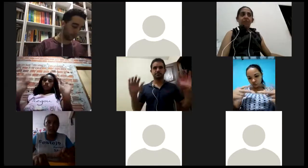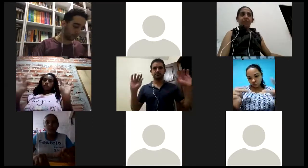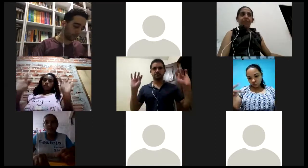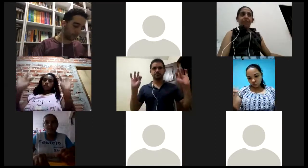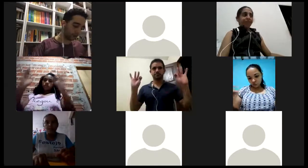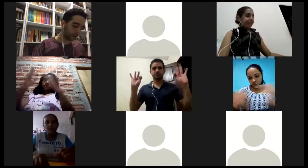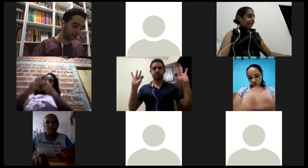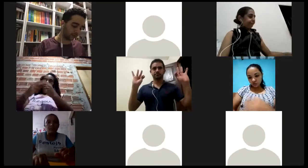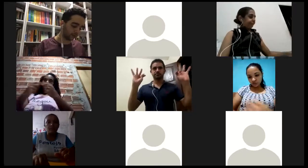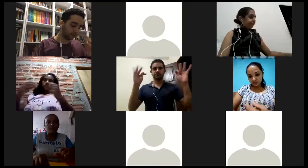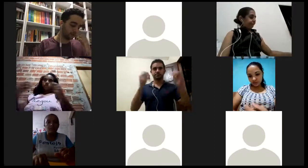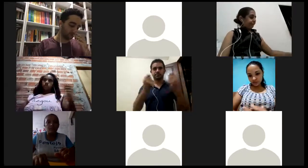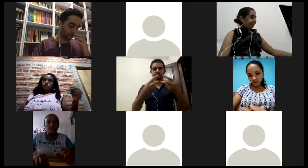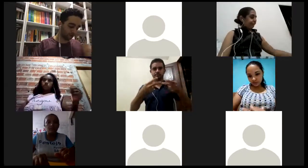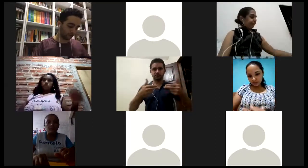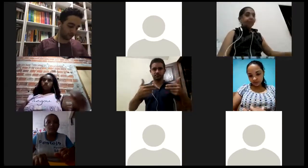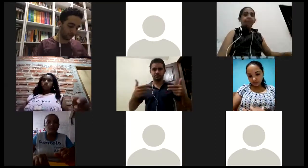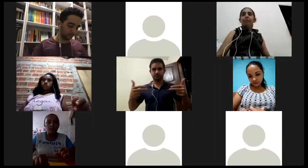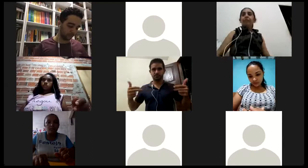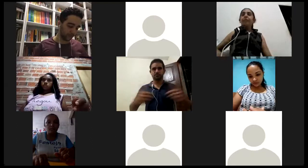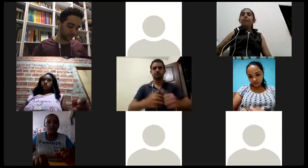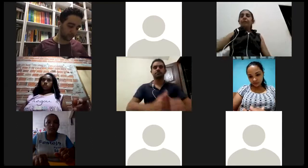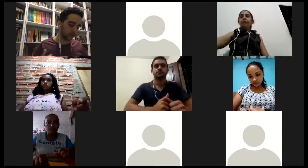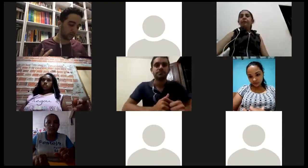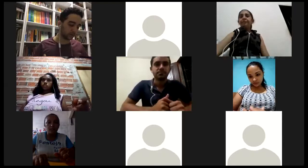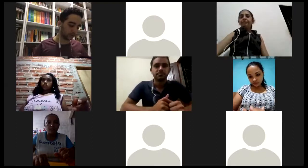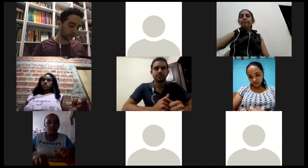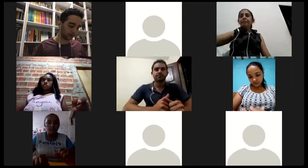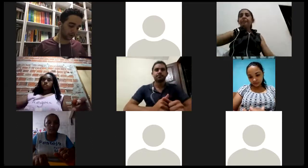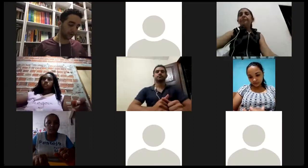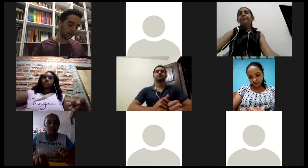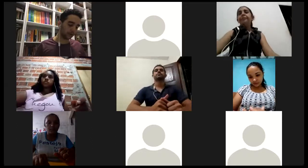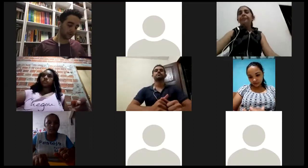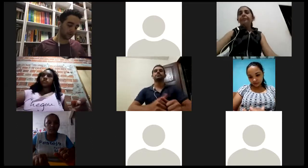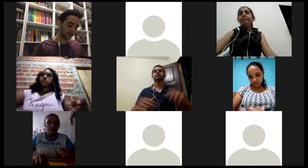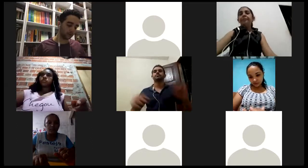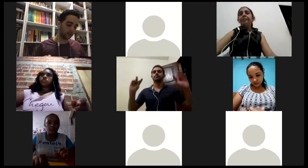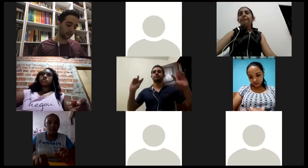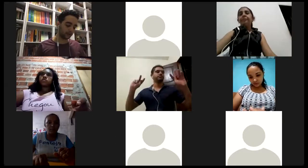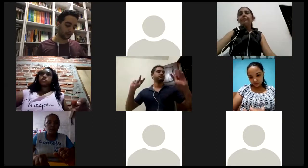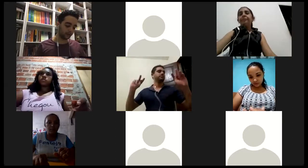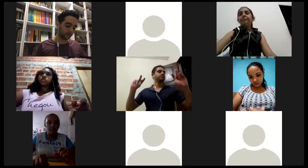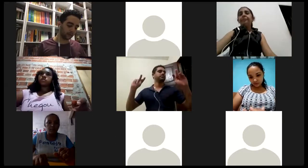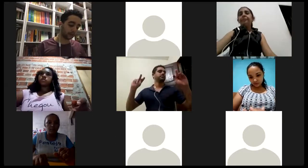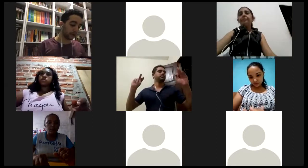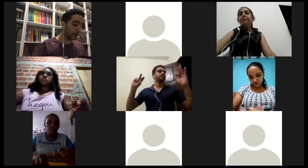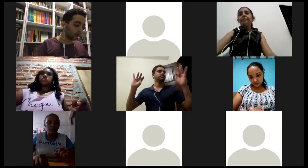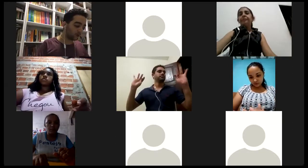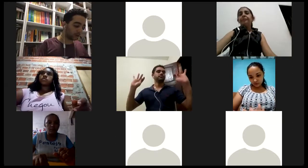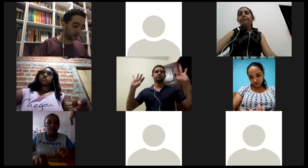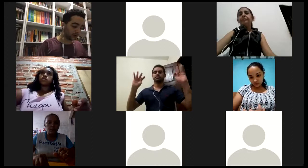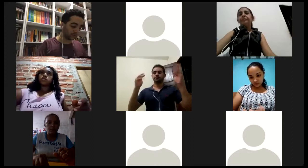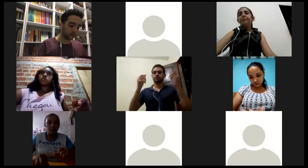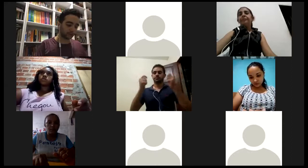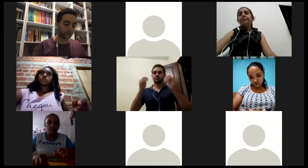Pronto. Então, a gente viu alfabeto manual, saudações, bebidas, frutas,